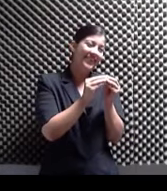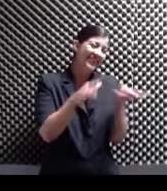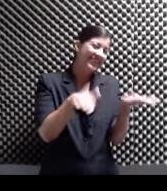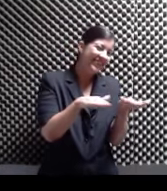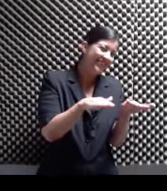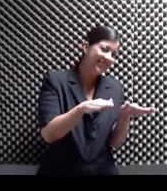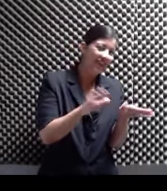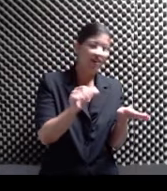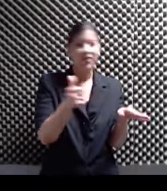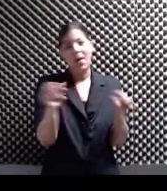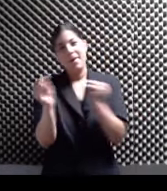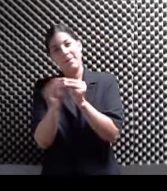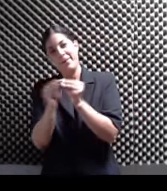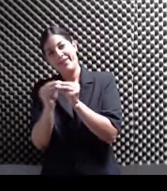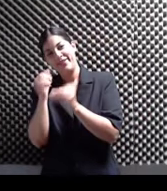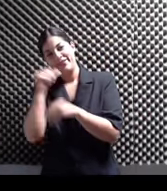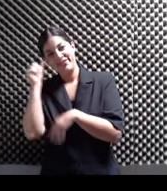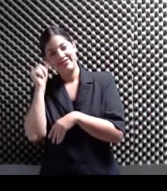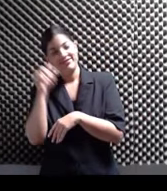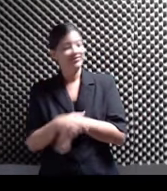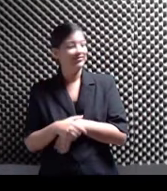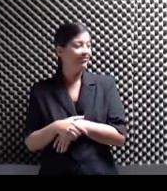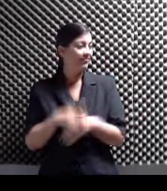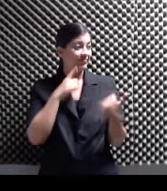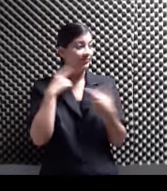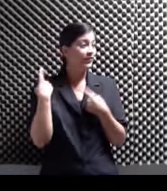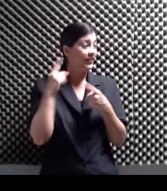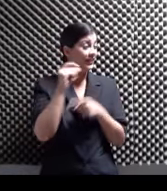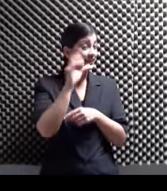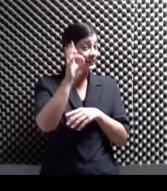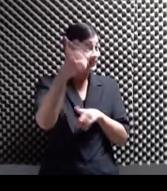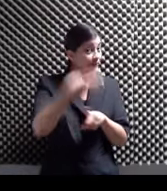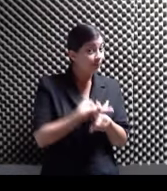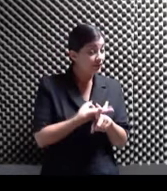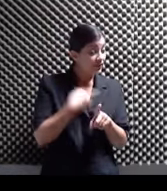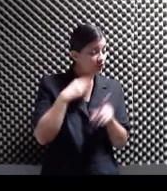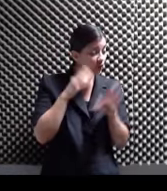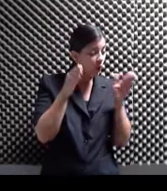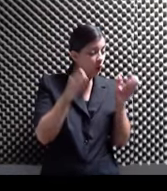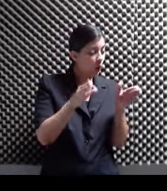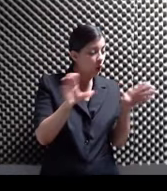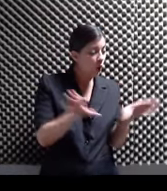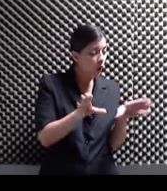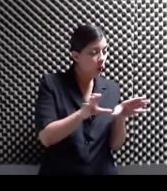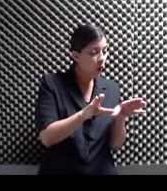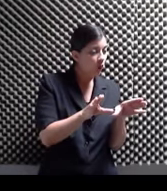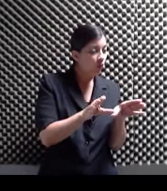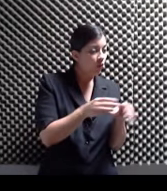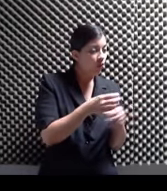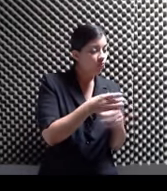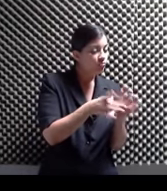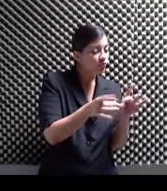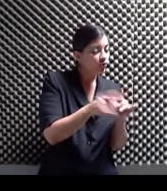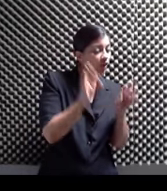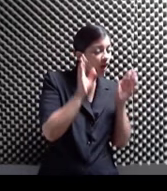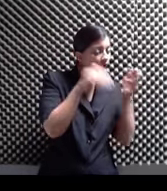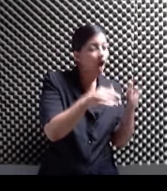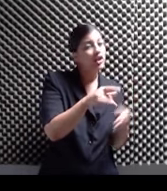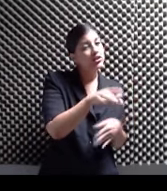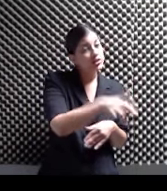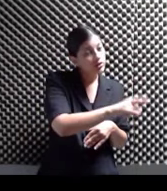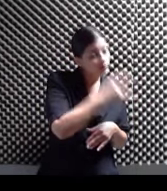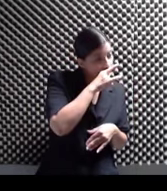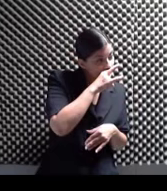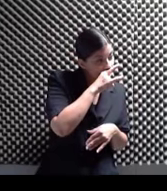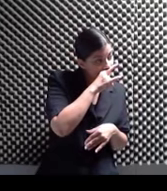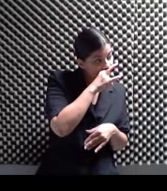Entonces nosotros pues durante 6 meses hago historias para niños. Y durante 6 meses yo creo que hago historias para adultos. Yo